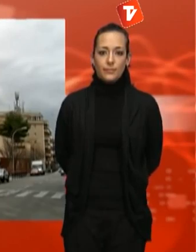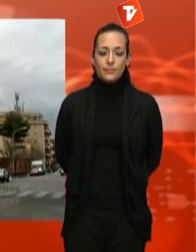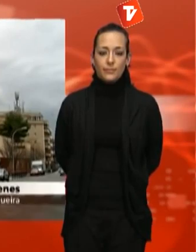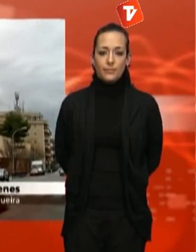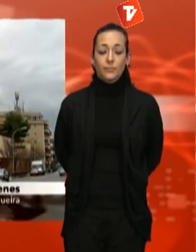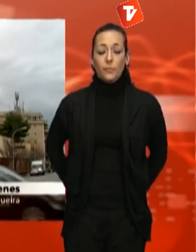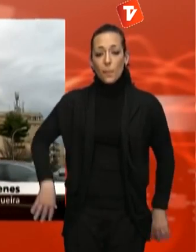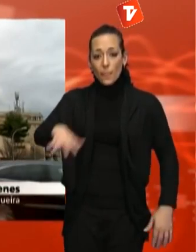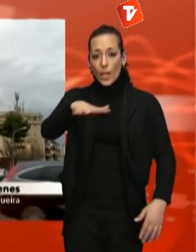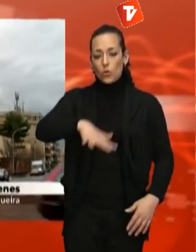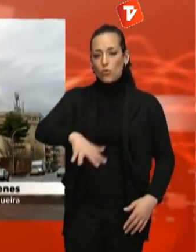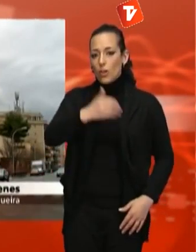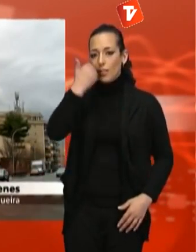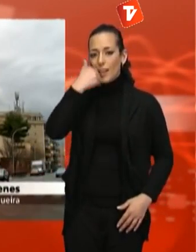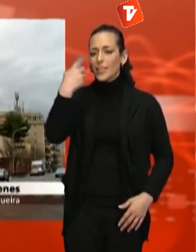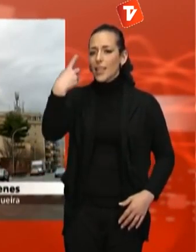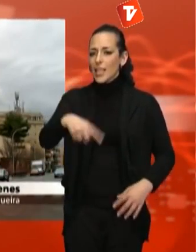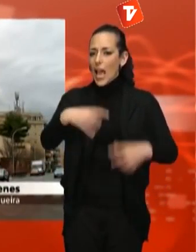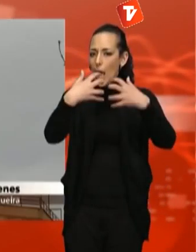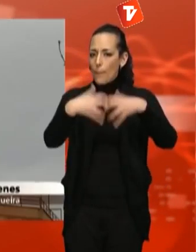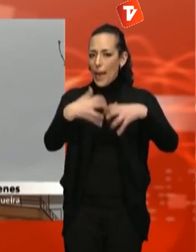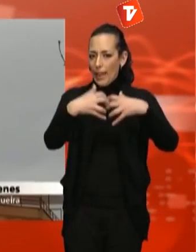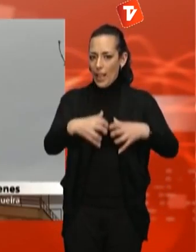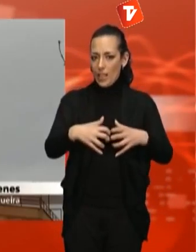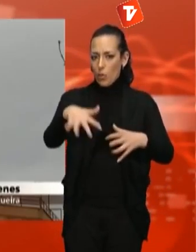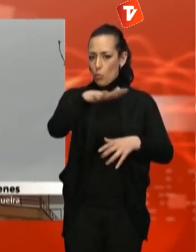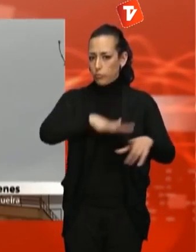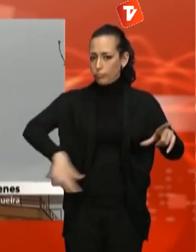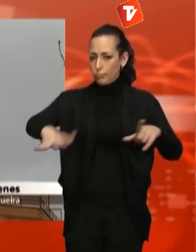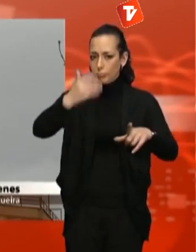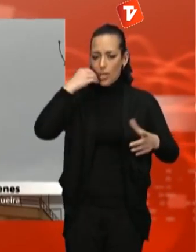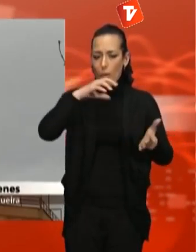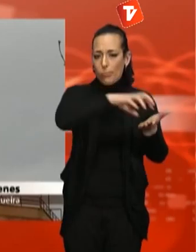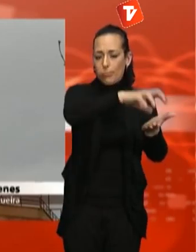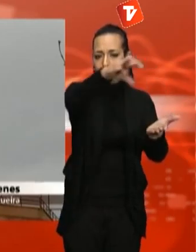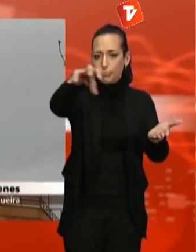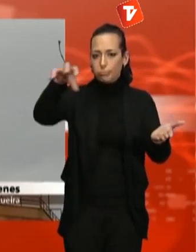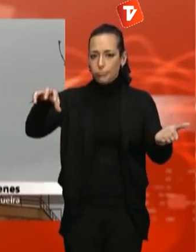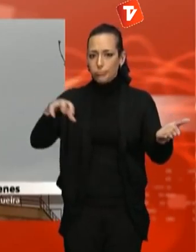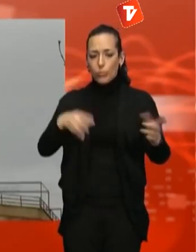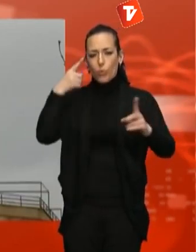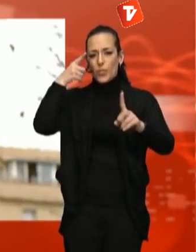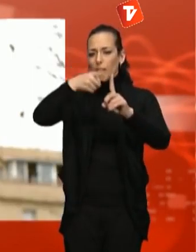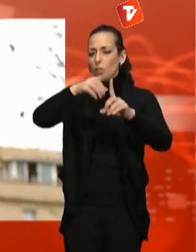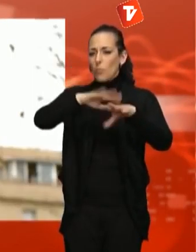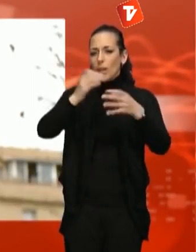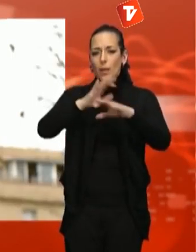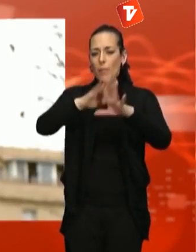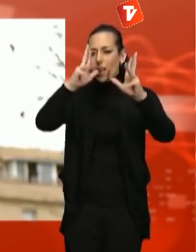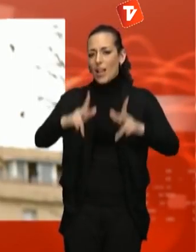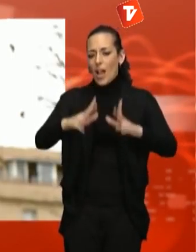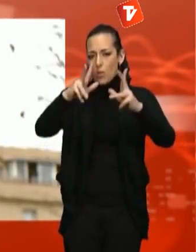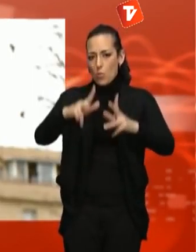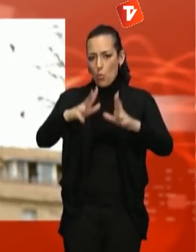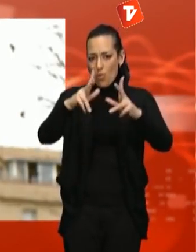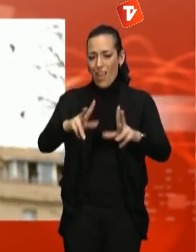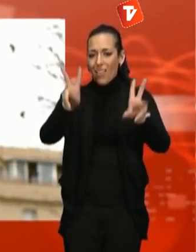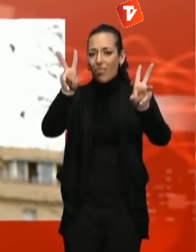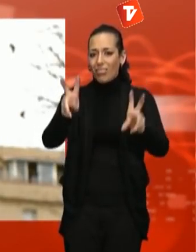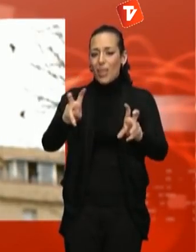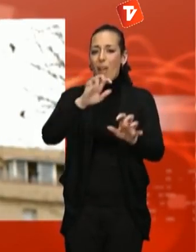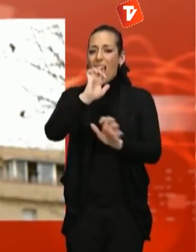Terrassa compta amb uns aparells repartits per la ciutat per mesurar els nivells dels camps electromagnètics generats per les antenes de telefonia i altres emisors d'ones.